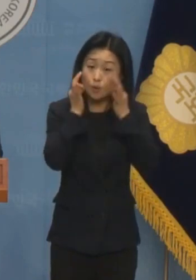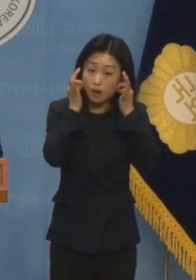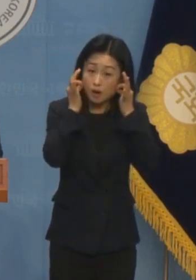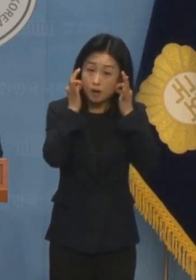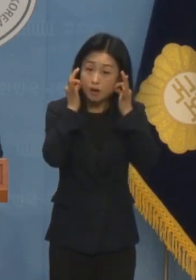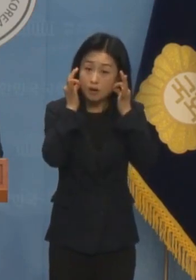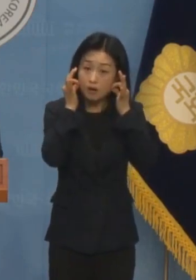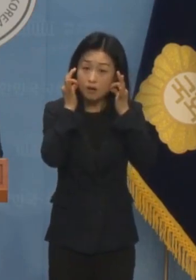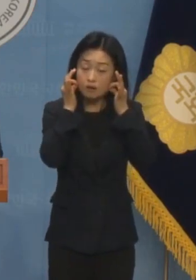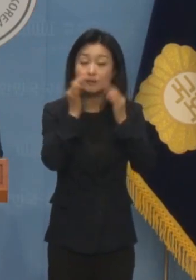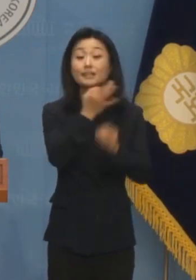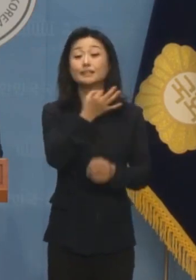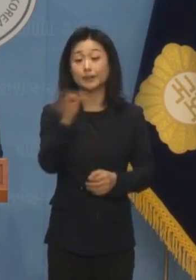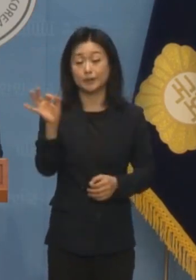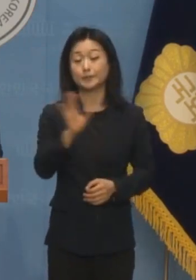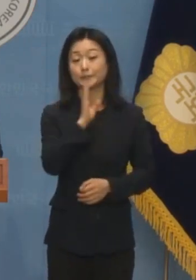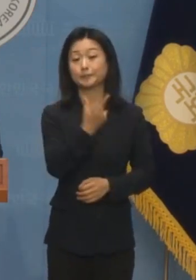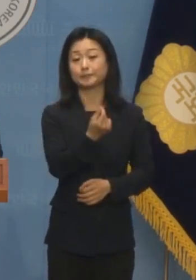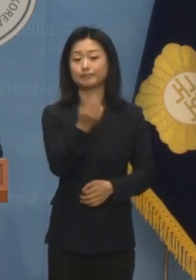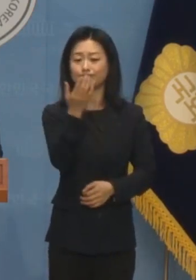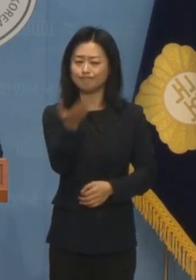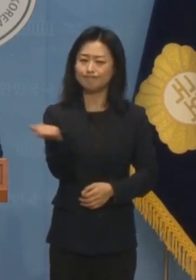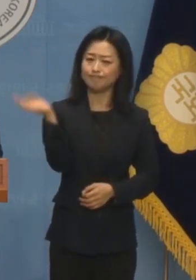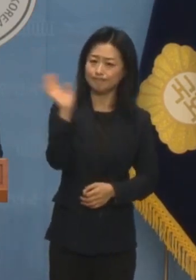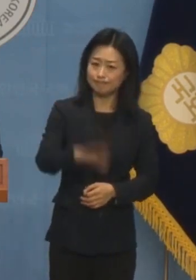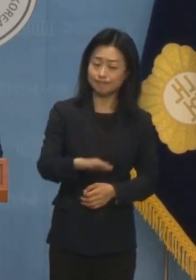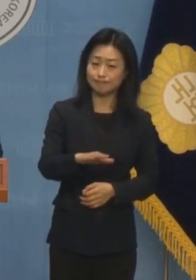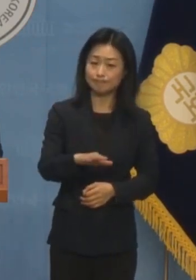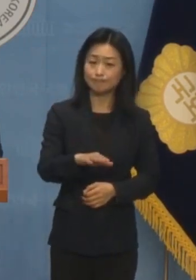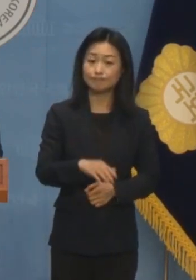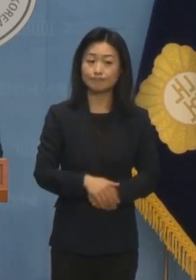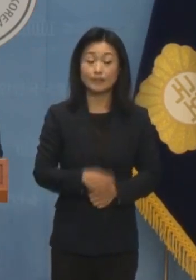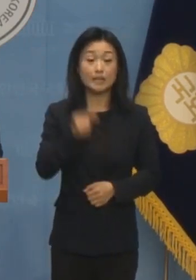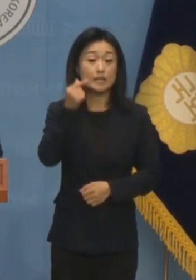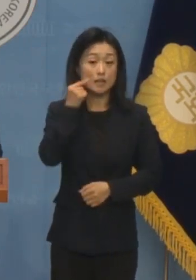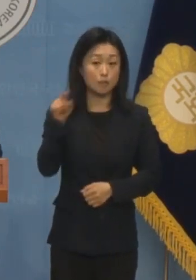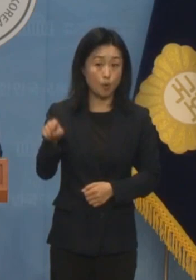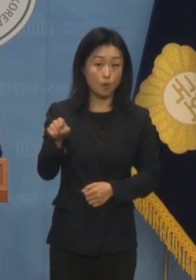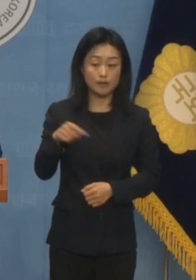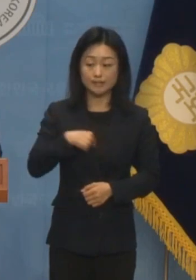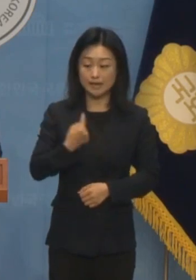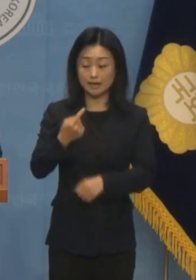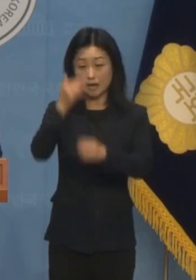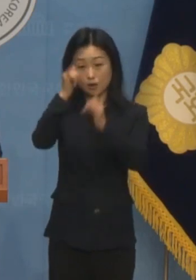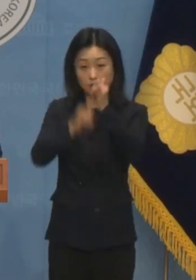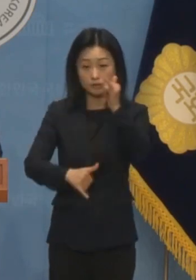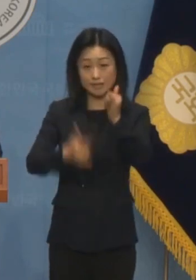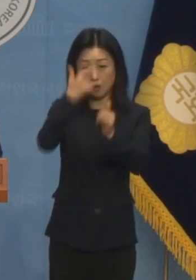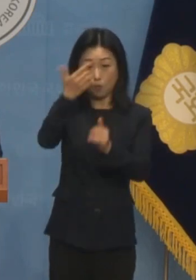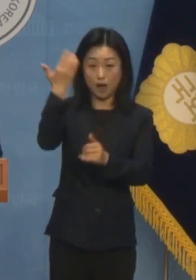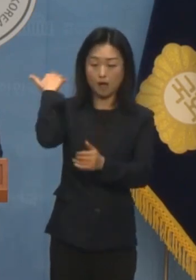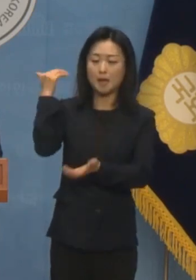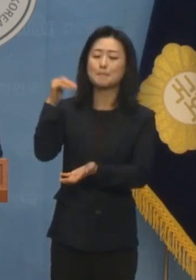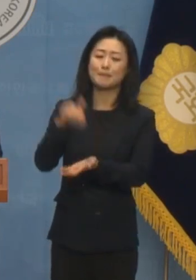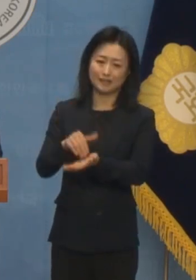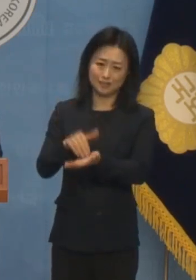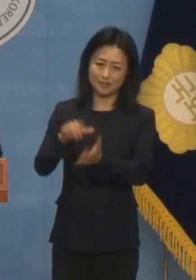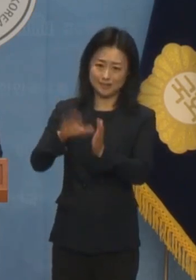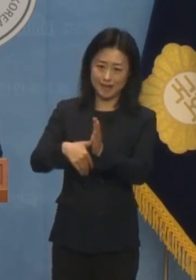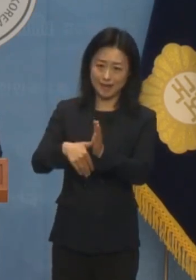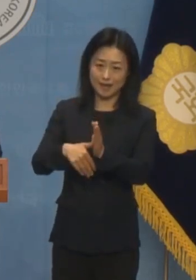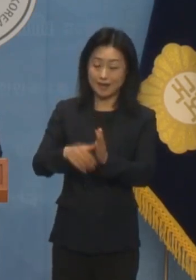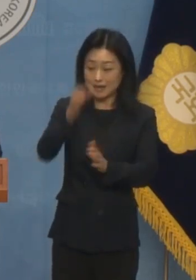것 인정합니다 그러나 그것은 일본이 자신들의 과고를 진심으로 반성하고